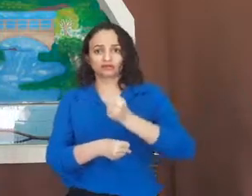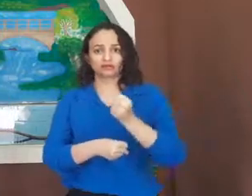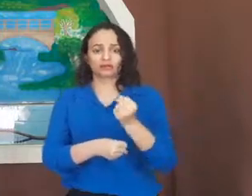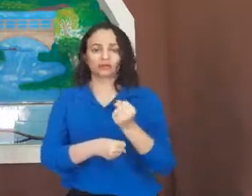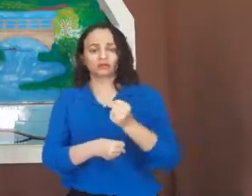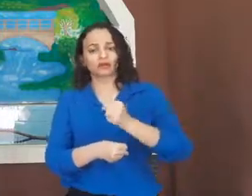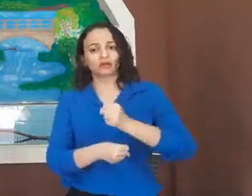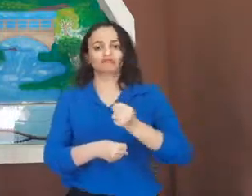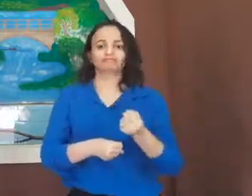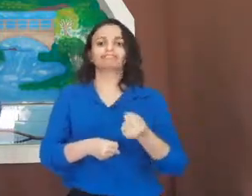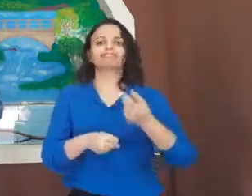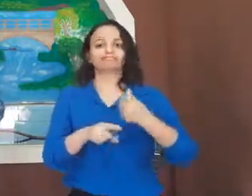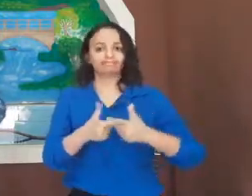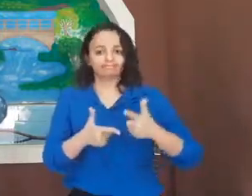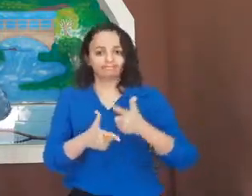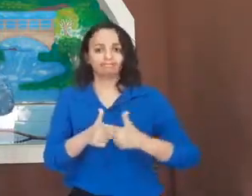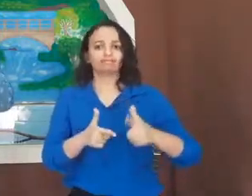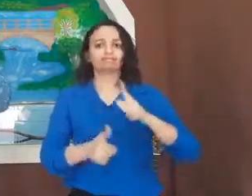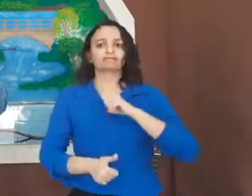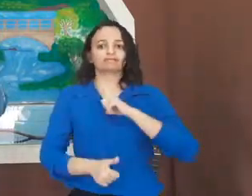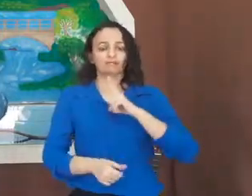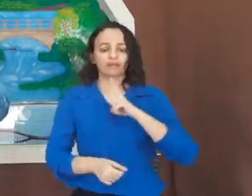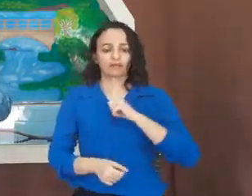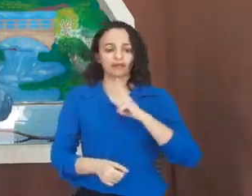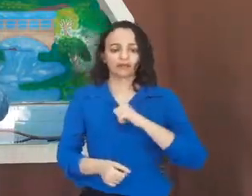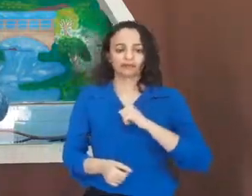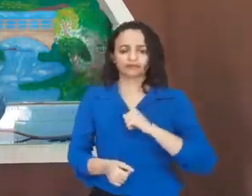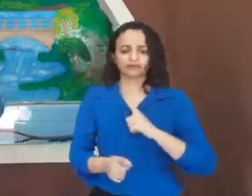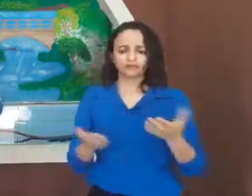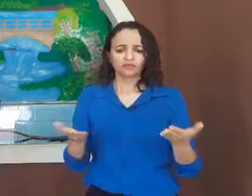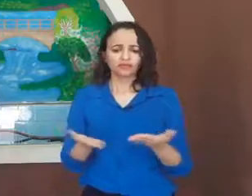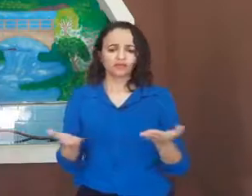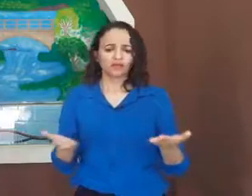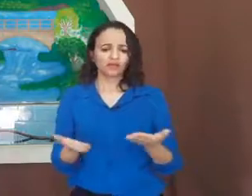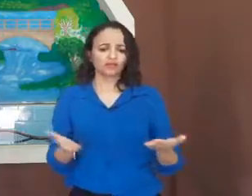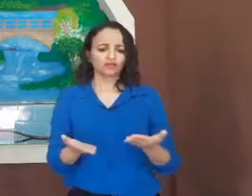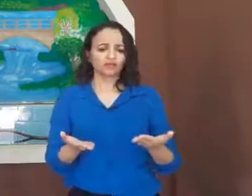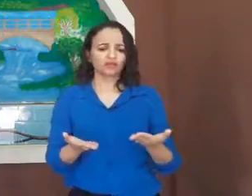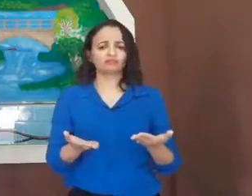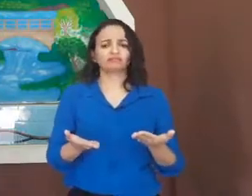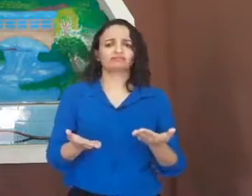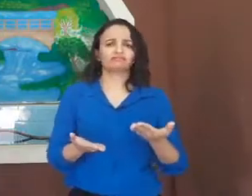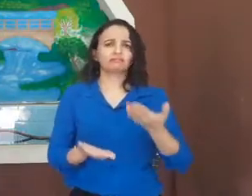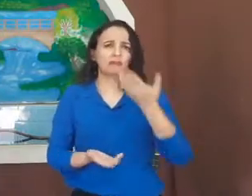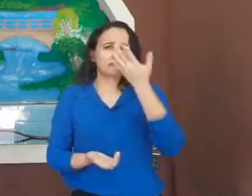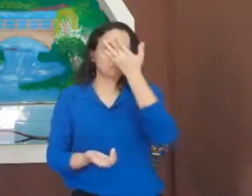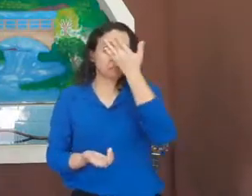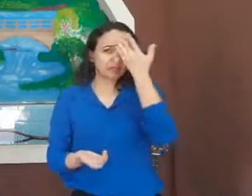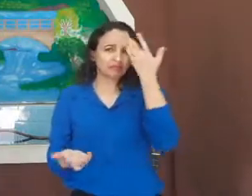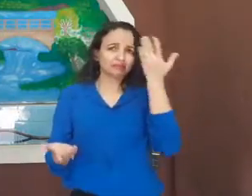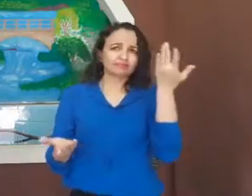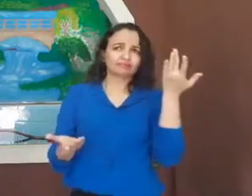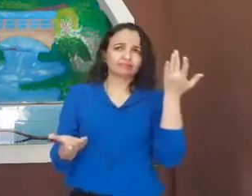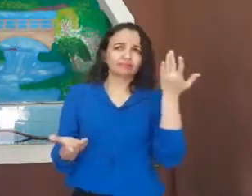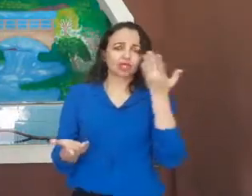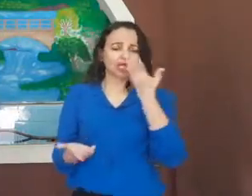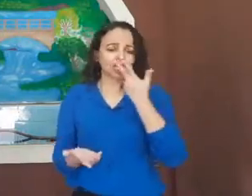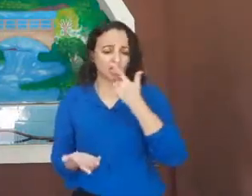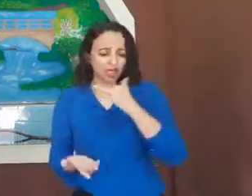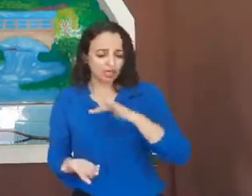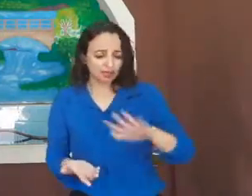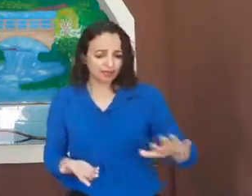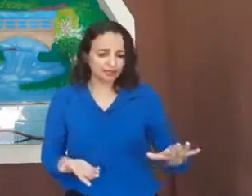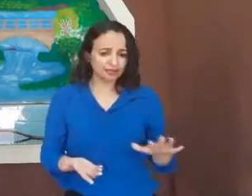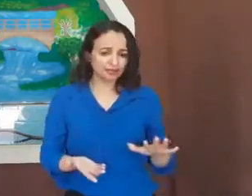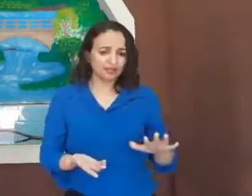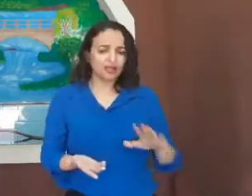na atualidade, devido a essa aceleração, né, as crianças têm queimado etapas e